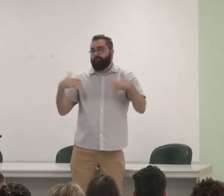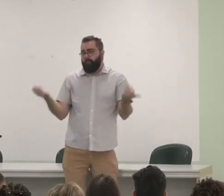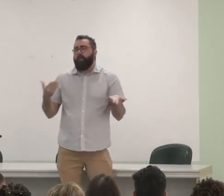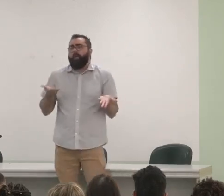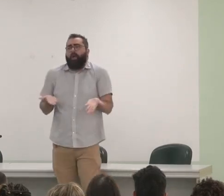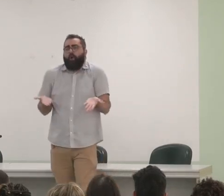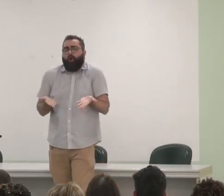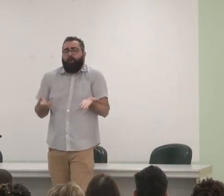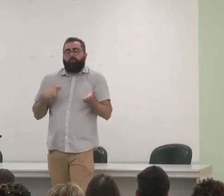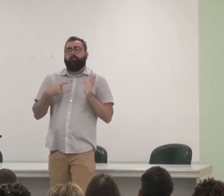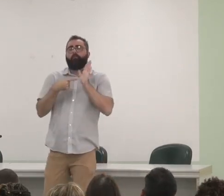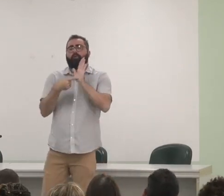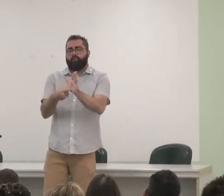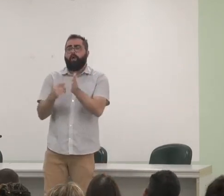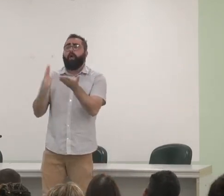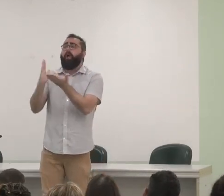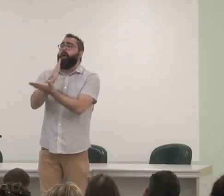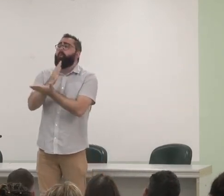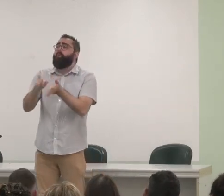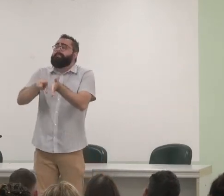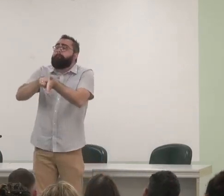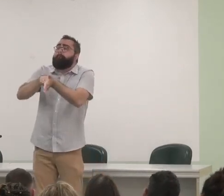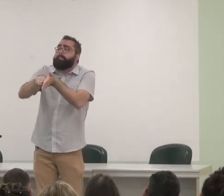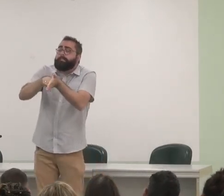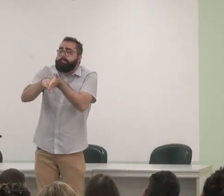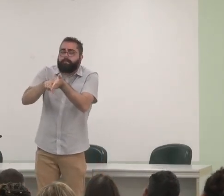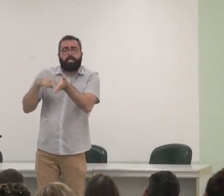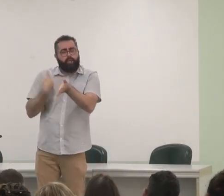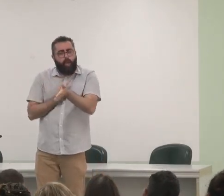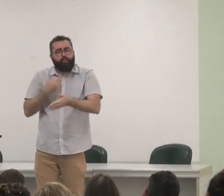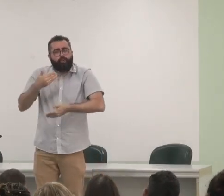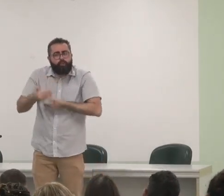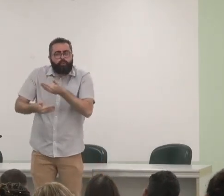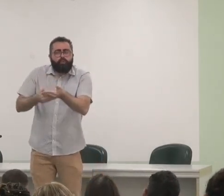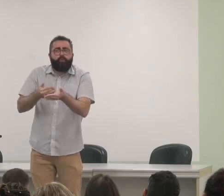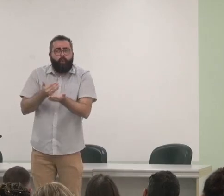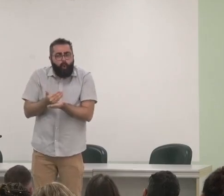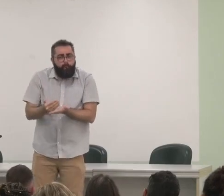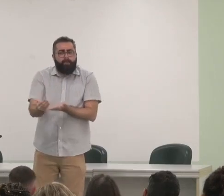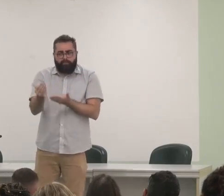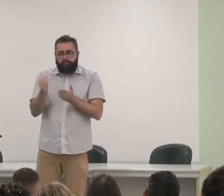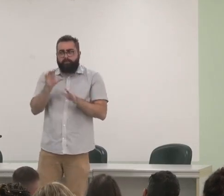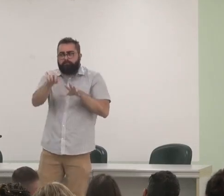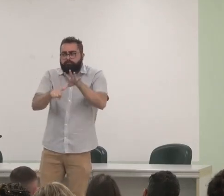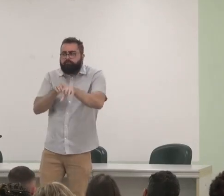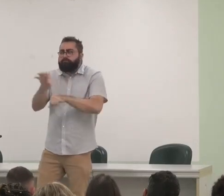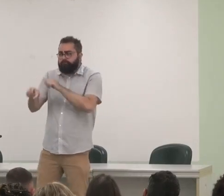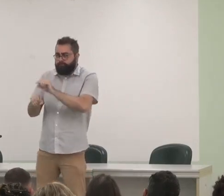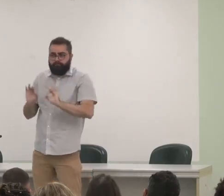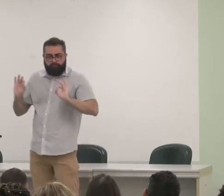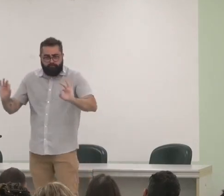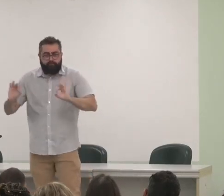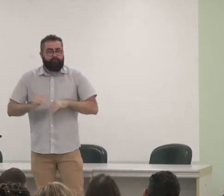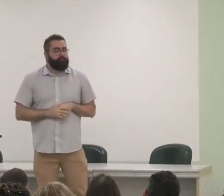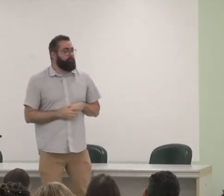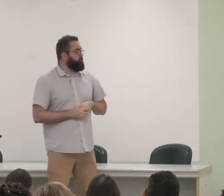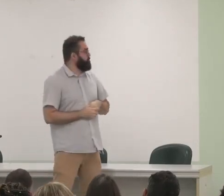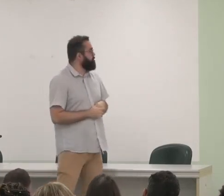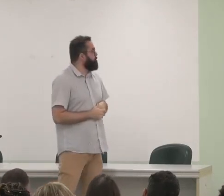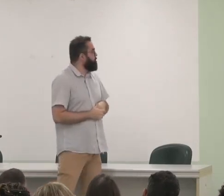Tá? Então, passando essa visão geral dessa comunidade, eu vou falar um pouco de outras